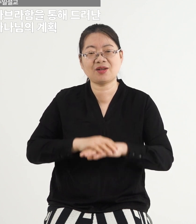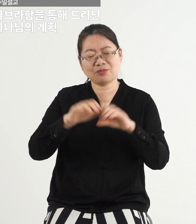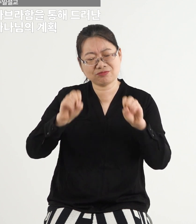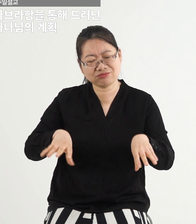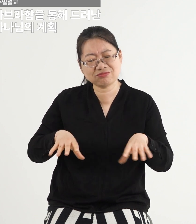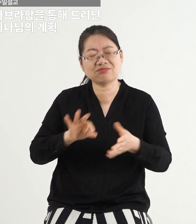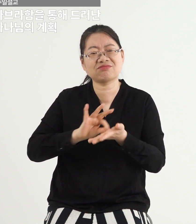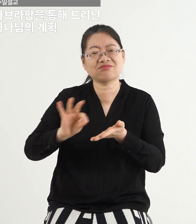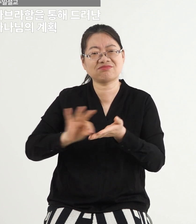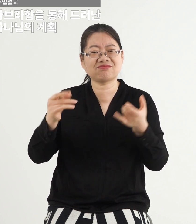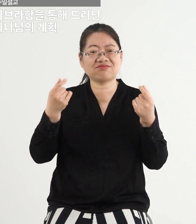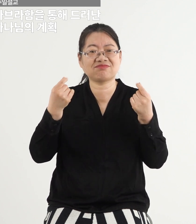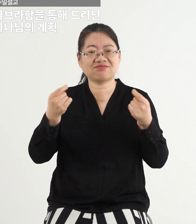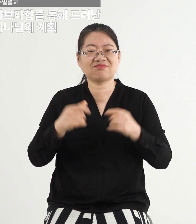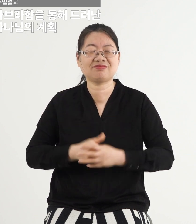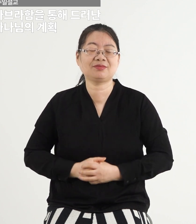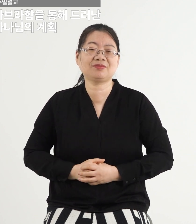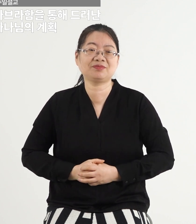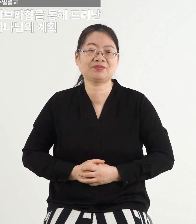낭비입니까?